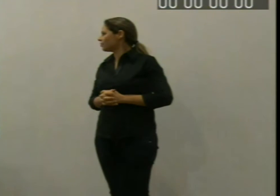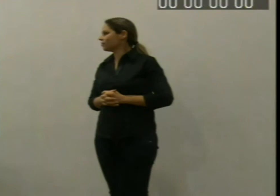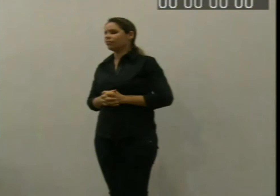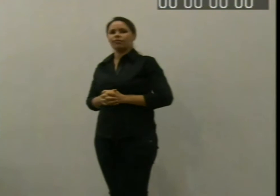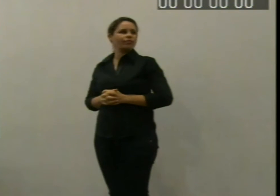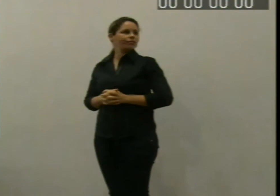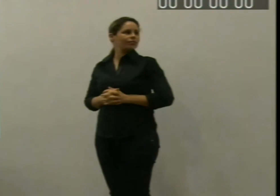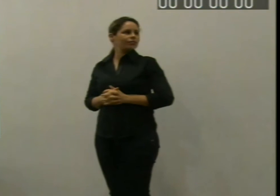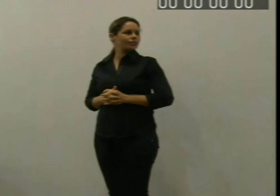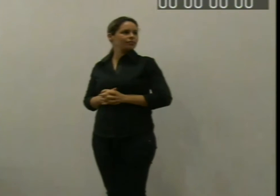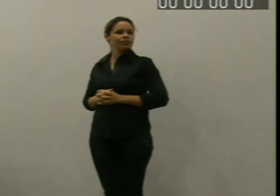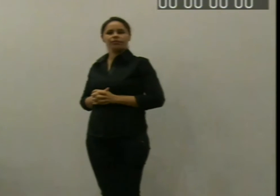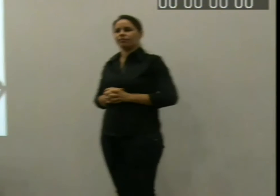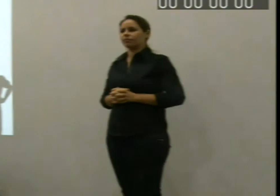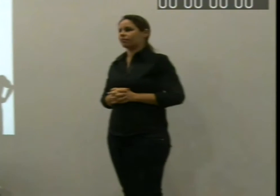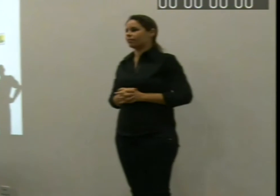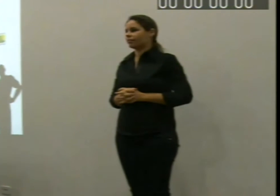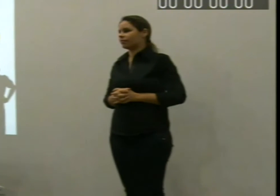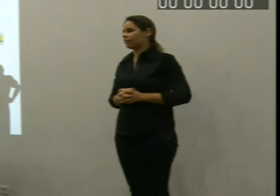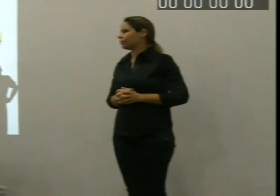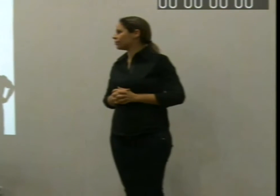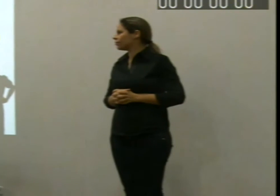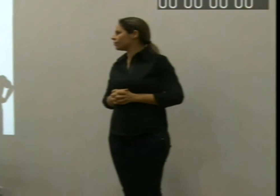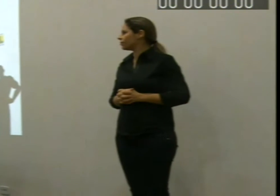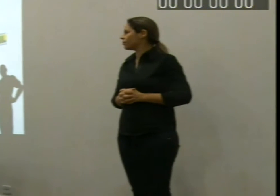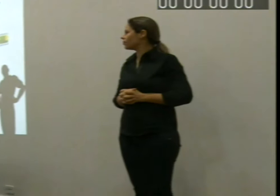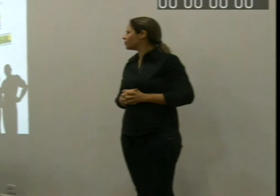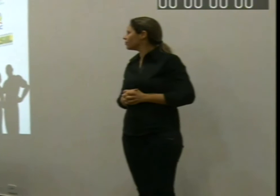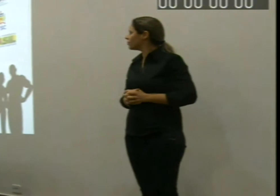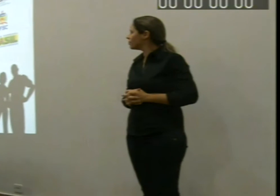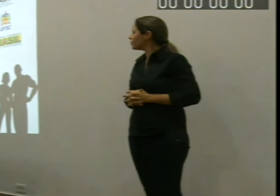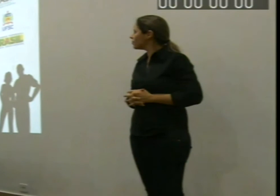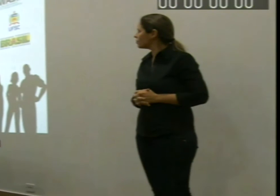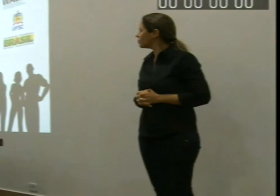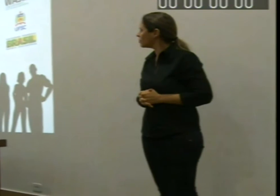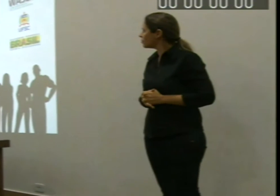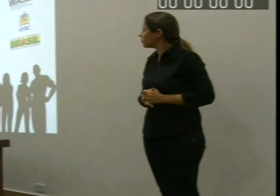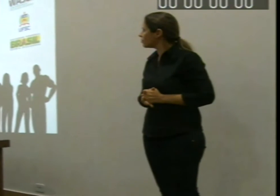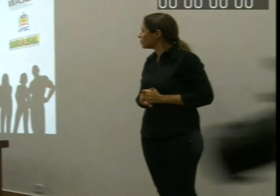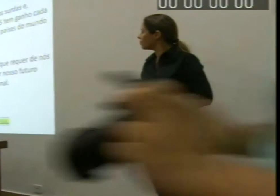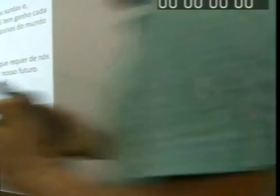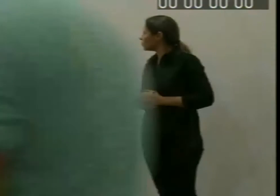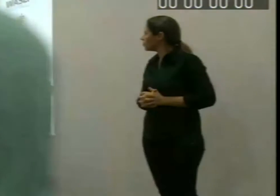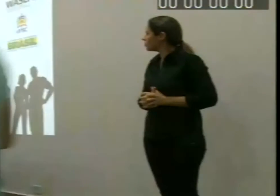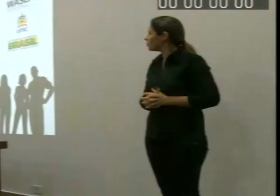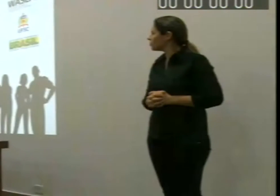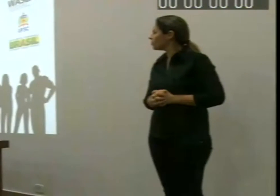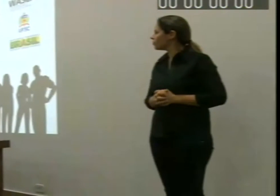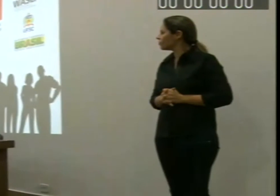certo para onde que eu aponto deixa eu ver aqui uhum